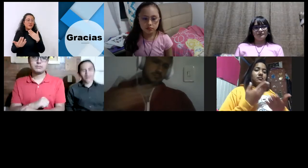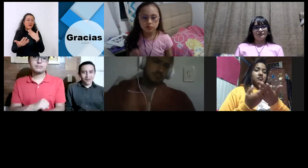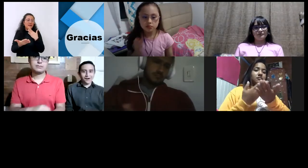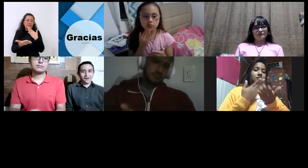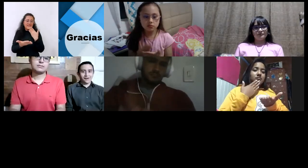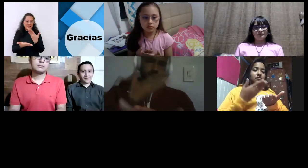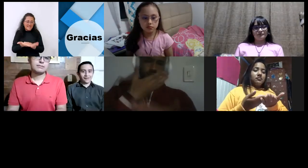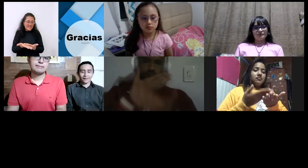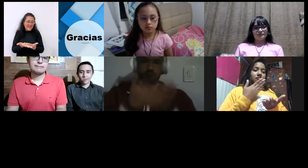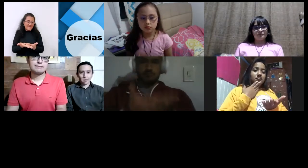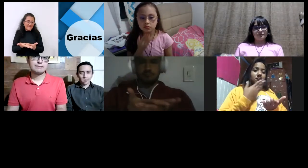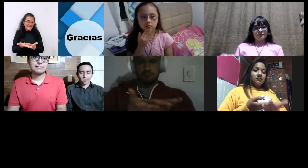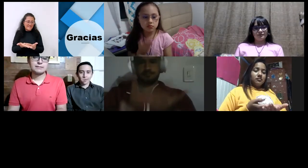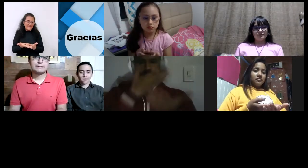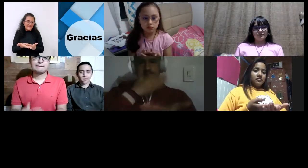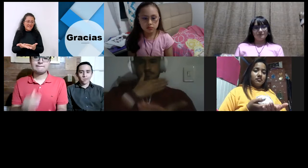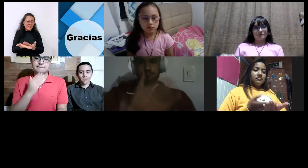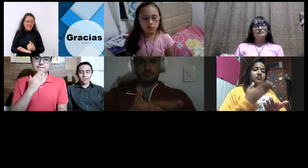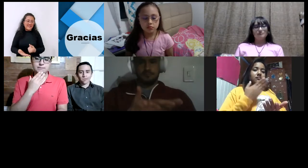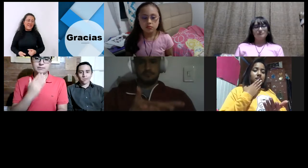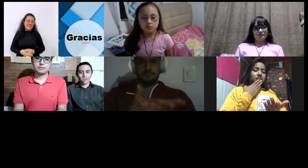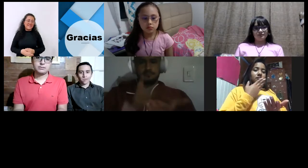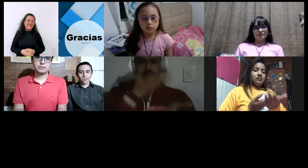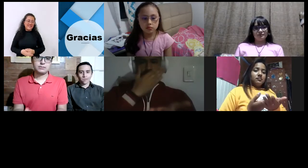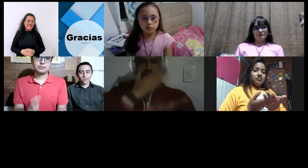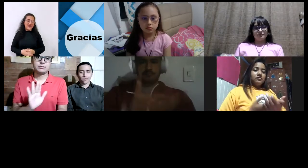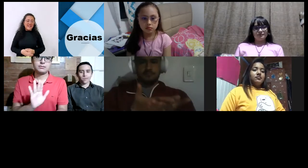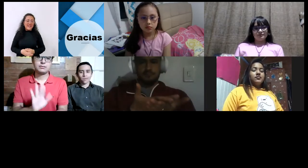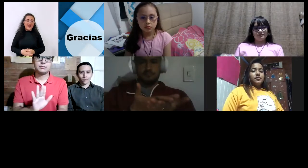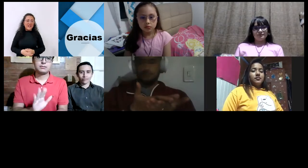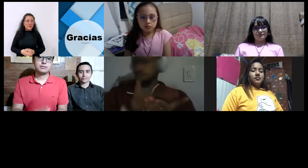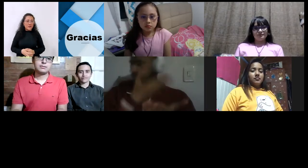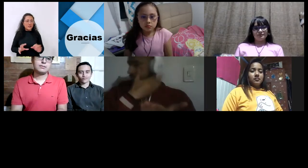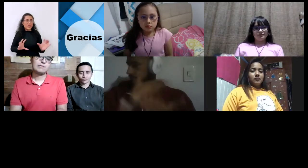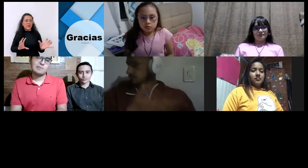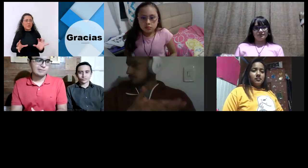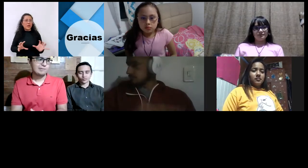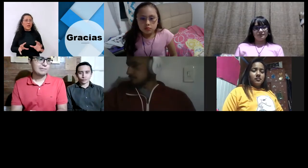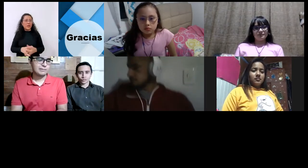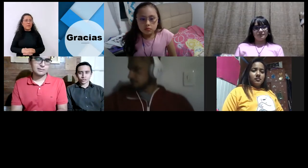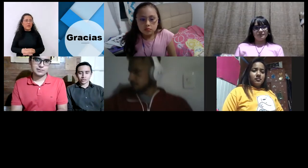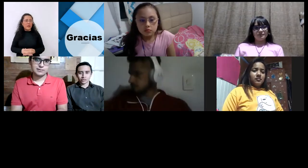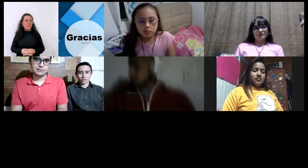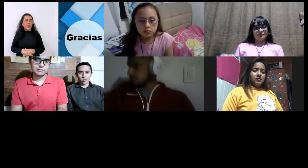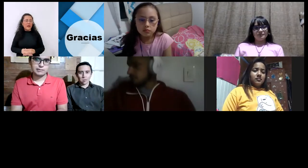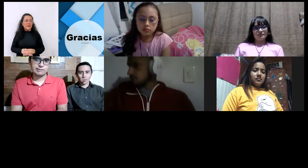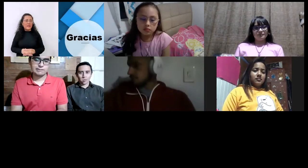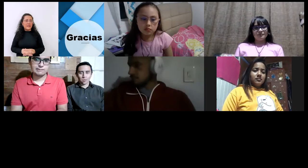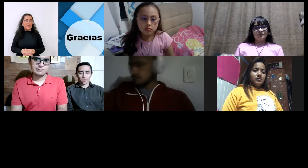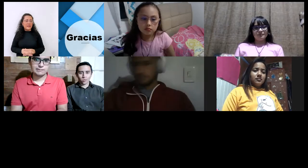sola es gracias. Así es. Los sordos tienen un poquito de problema al entender